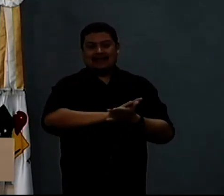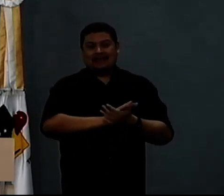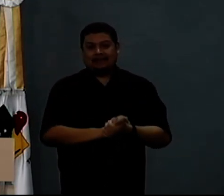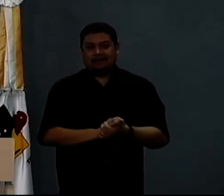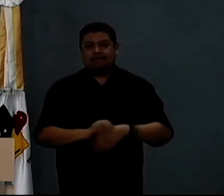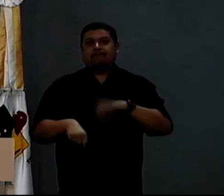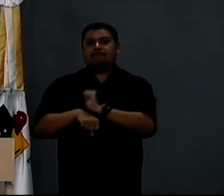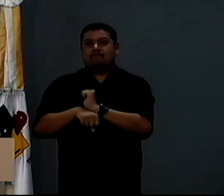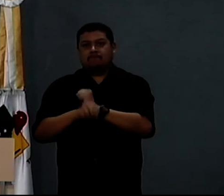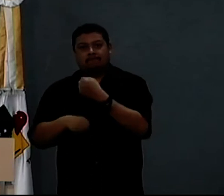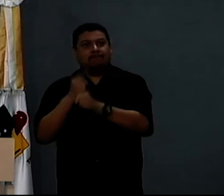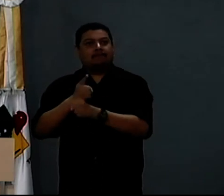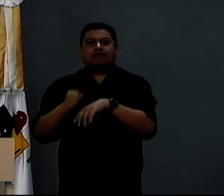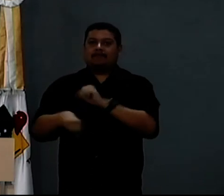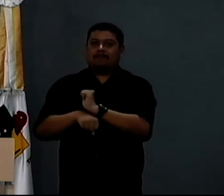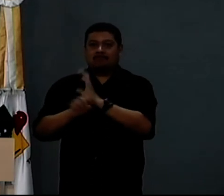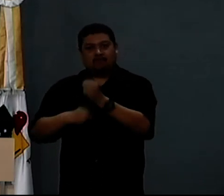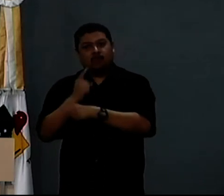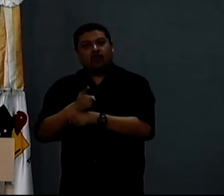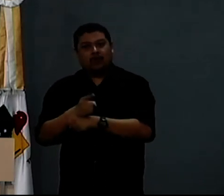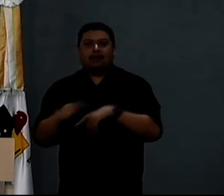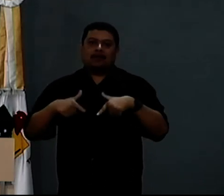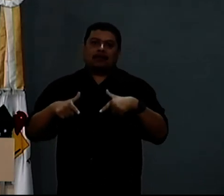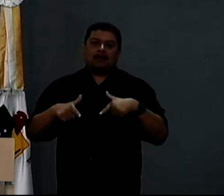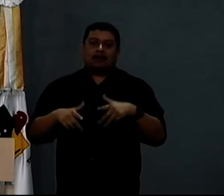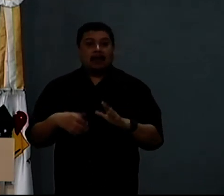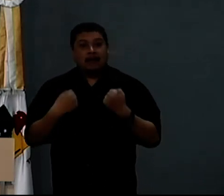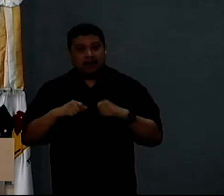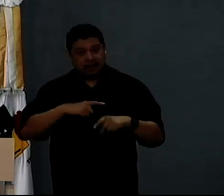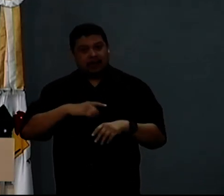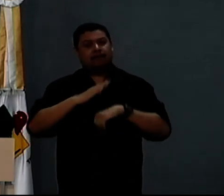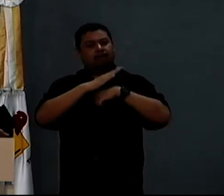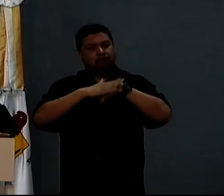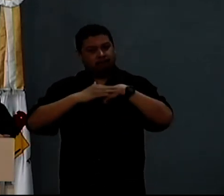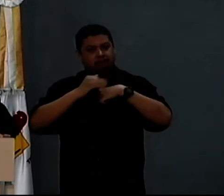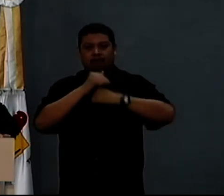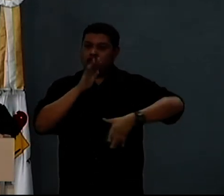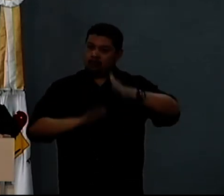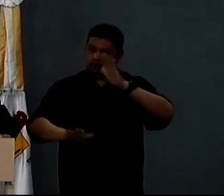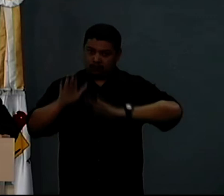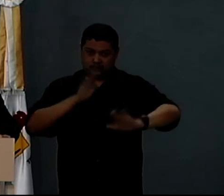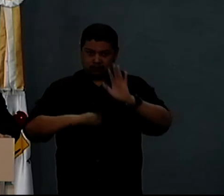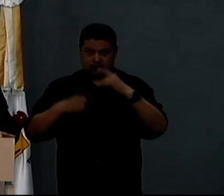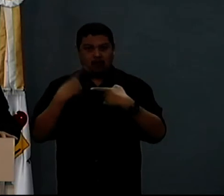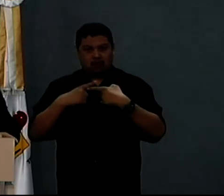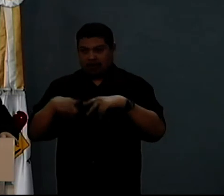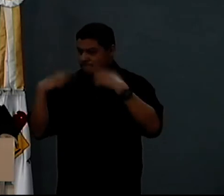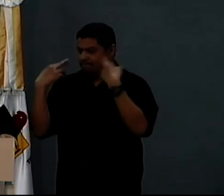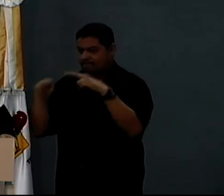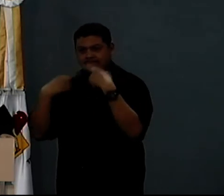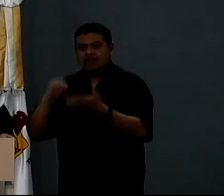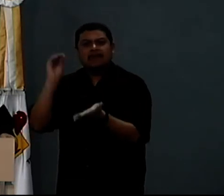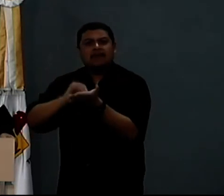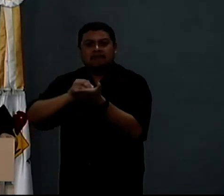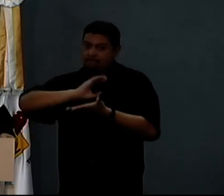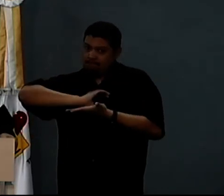espera um ano para poder começar a fazer alguma coisa? Então, precisamos ter com mais carinho e cuidado, porque assim, quando se reclama que não tem dinheiro,